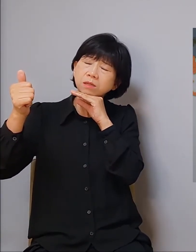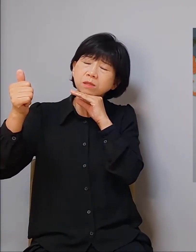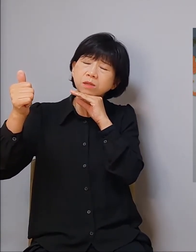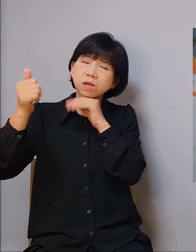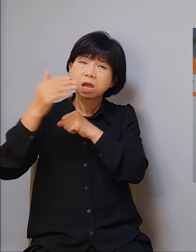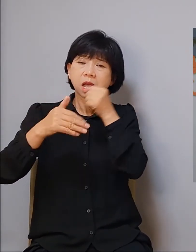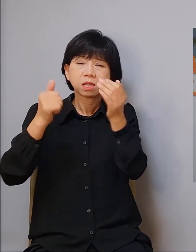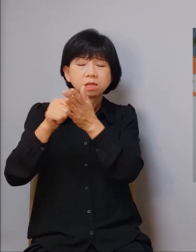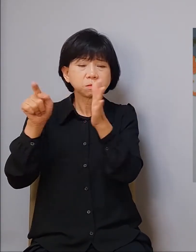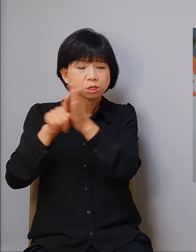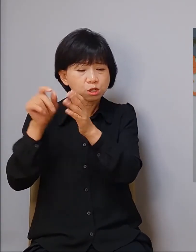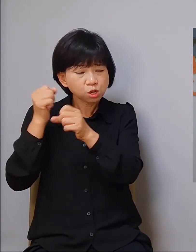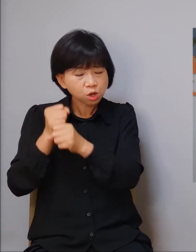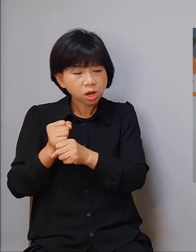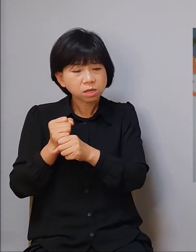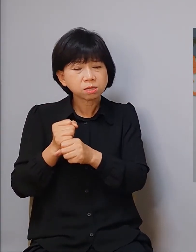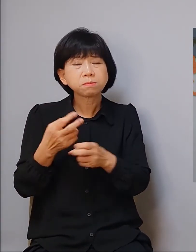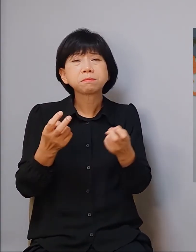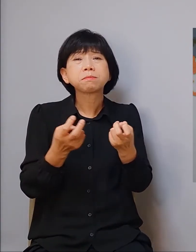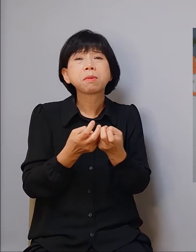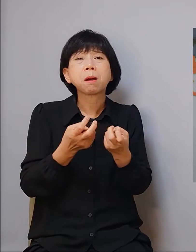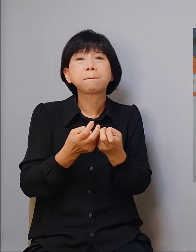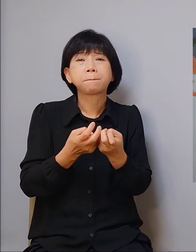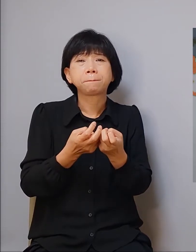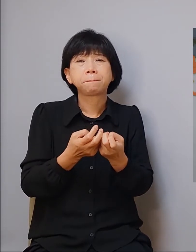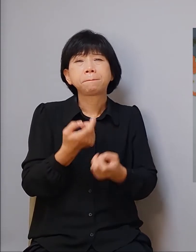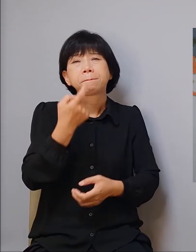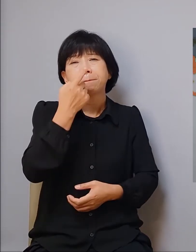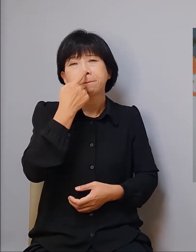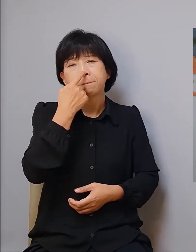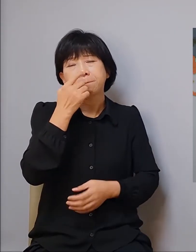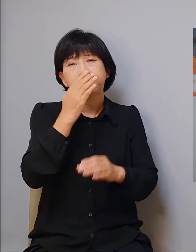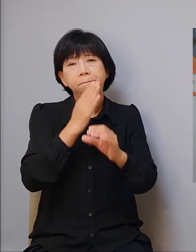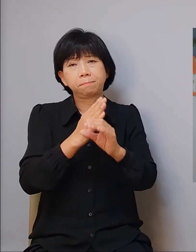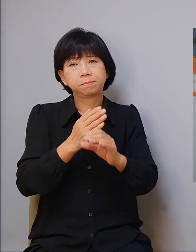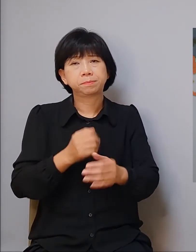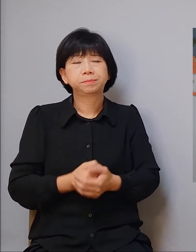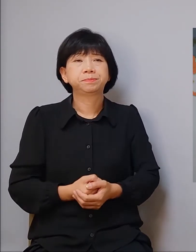하나님을 신뢰하는 법을 지금 배워가고 있는 중입니다.